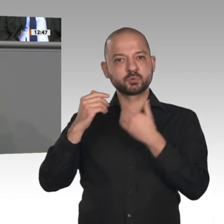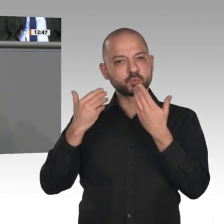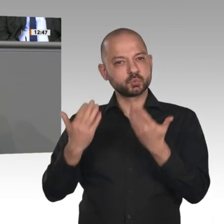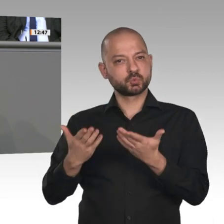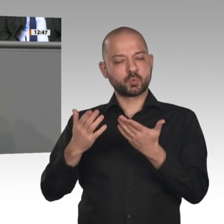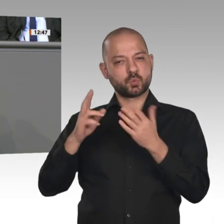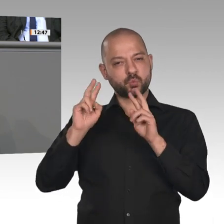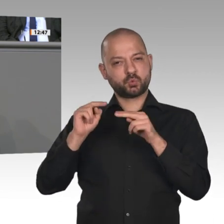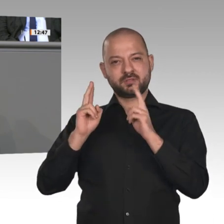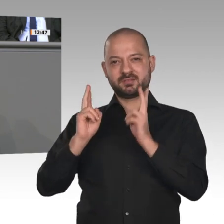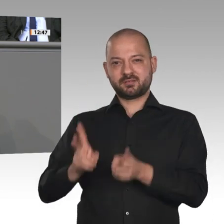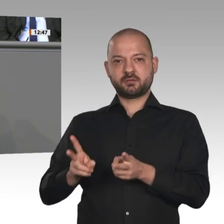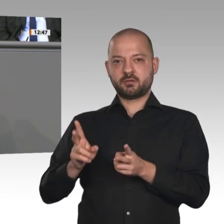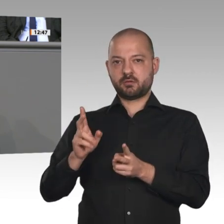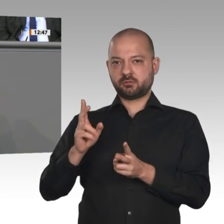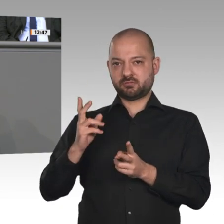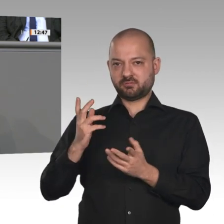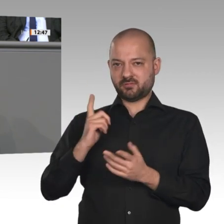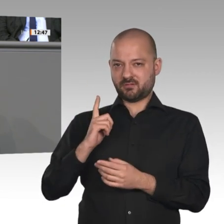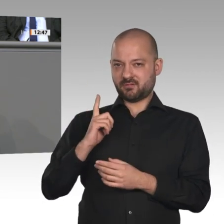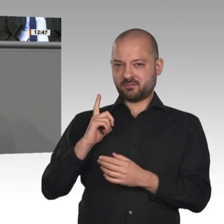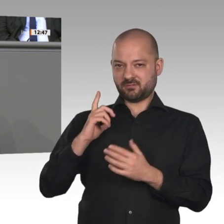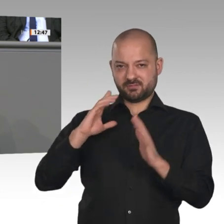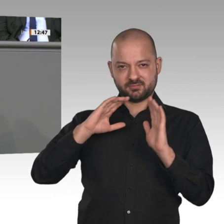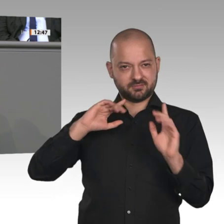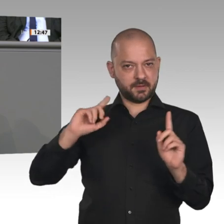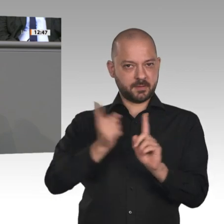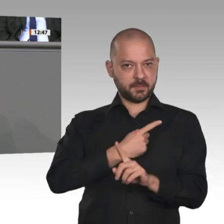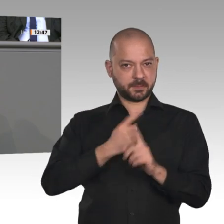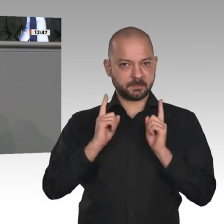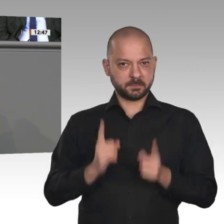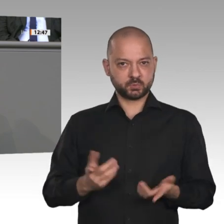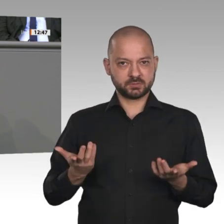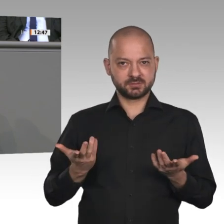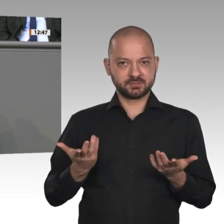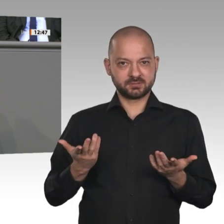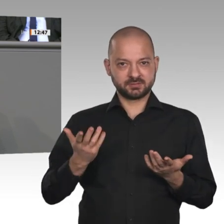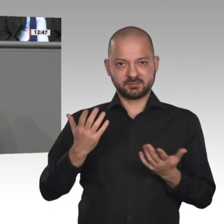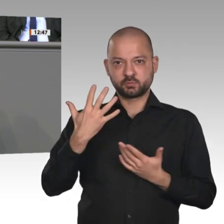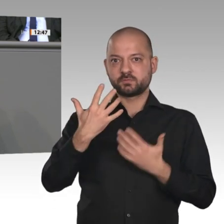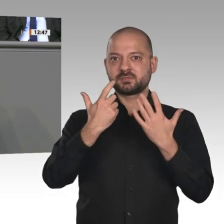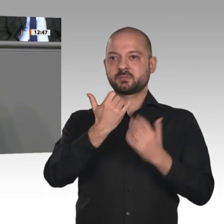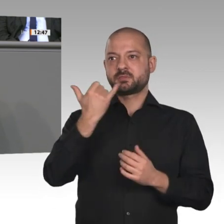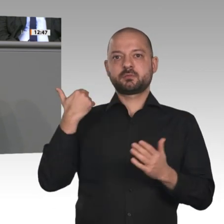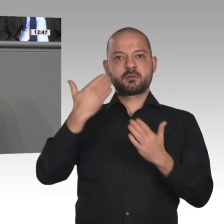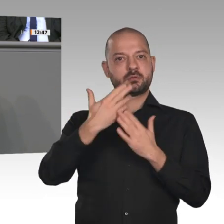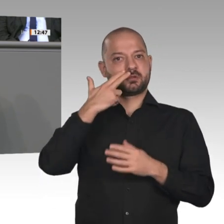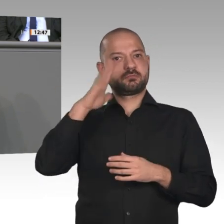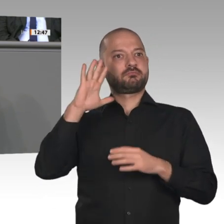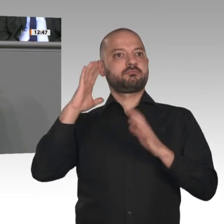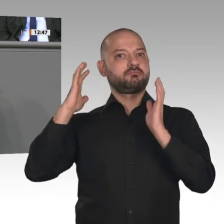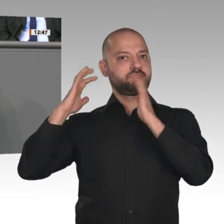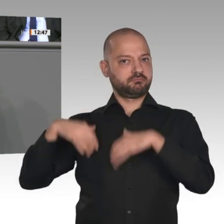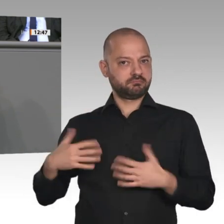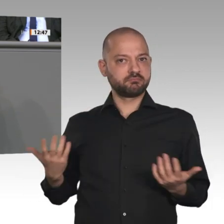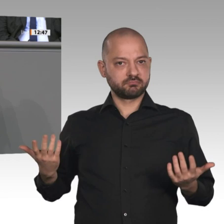werden, während leider der Trend bei dem DDR-Unrecht dahin geht, das Unrecht zu leugnen. Da stellt sich natürlich die Frage, warum die